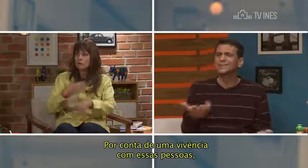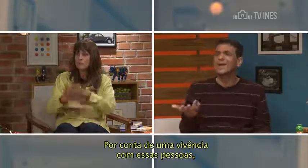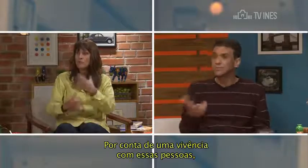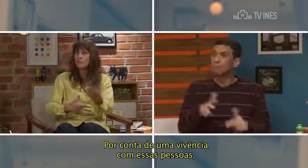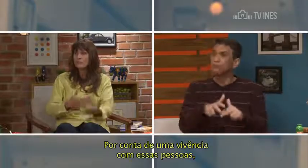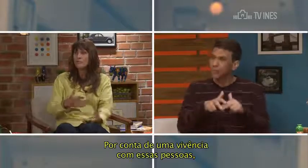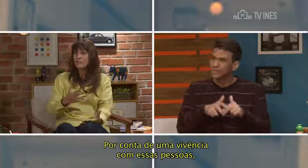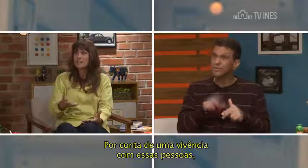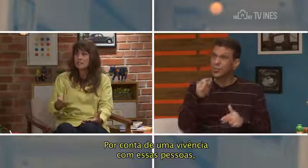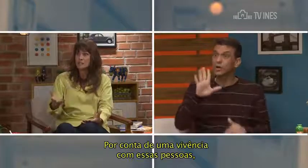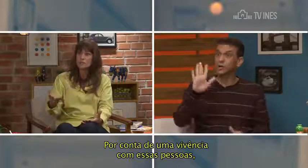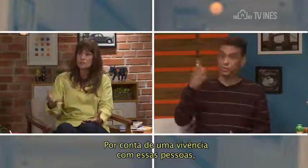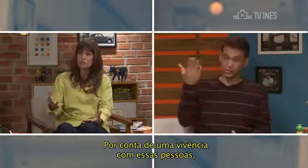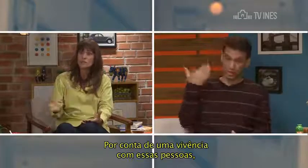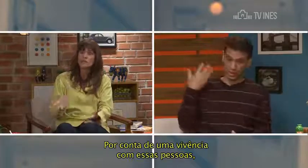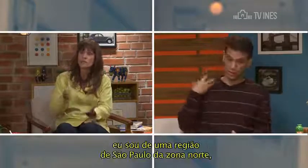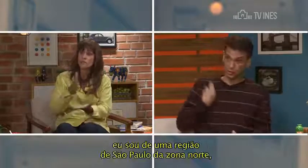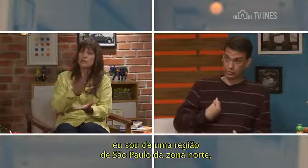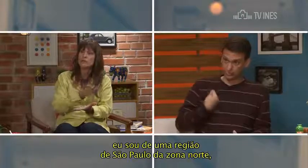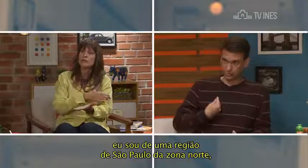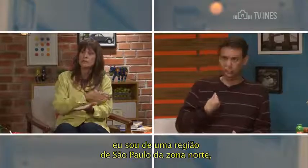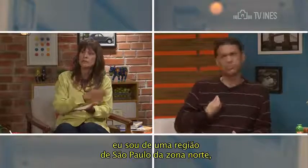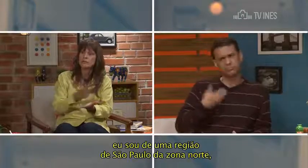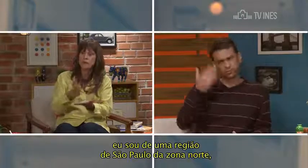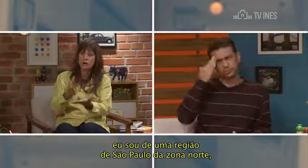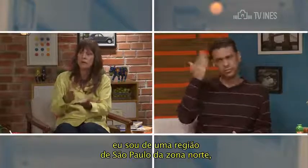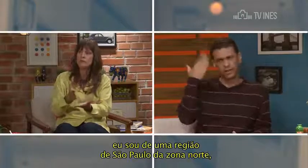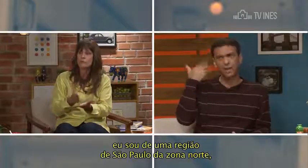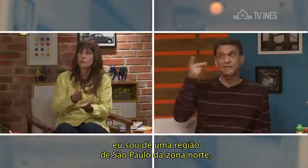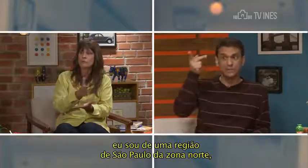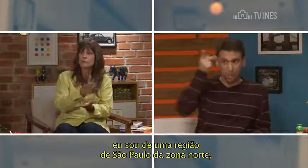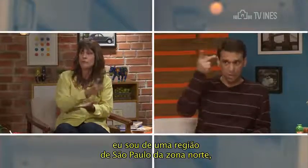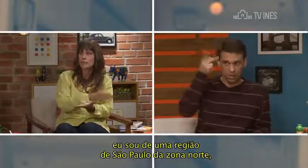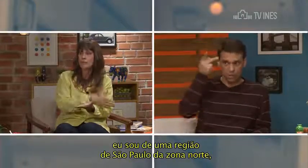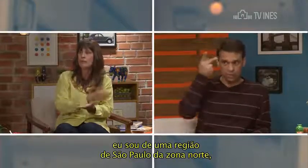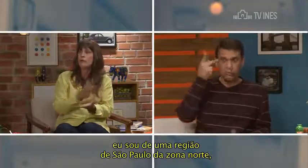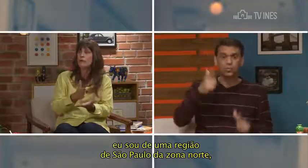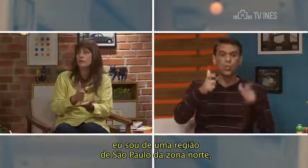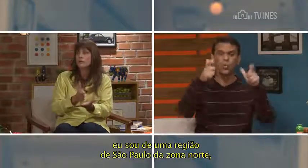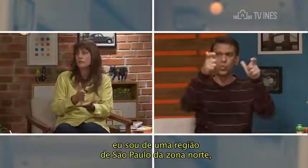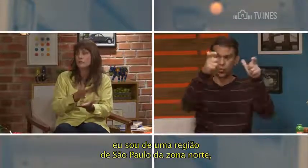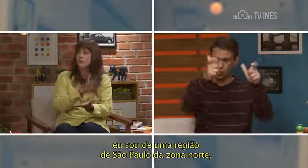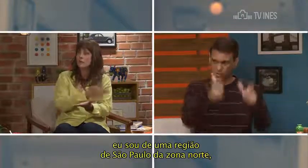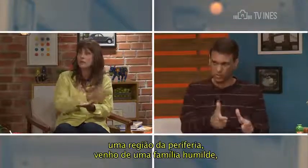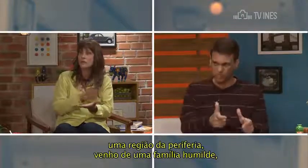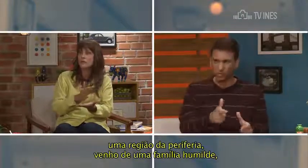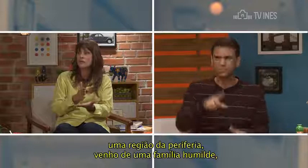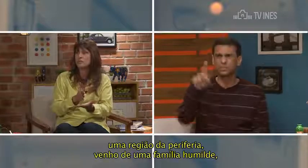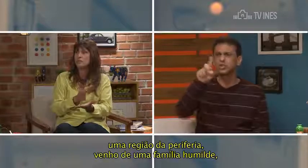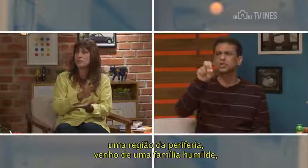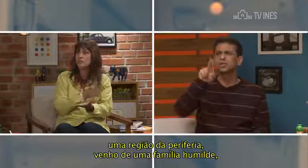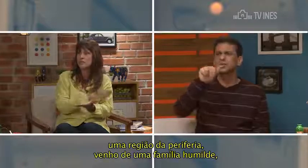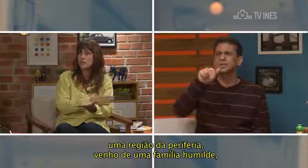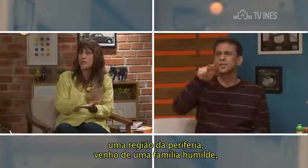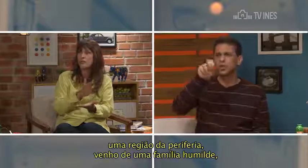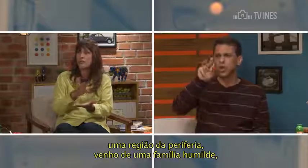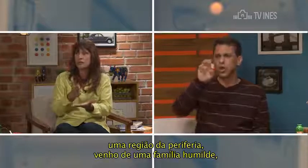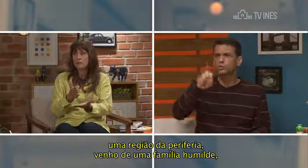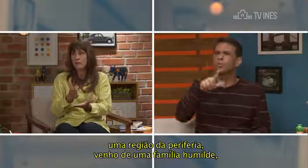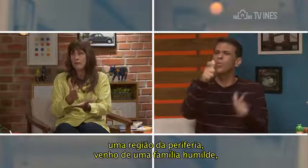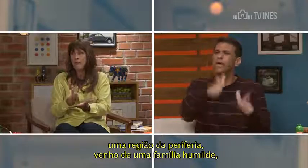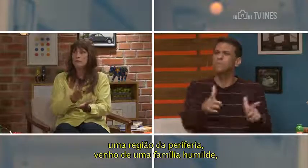por conta de uma vivência com essas pessoas, que eu também, lá de São Paulo, eu sou de uma região da Zona Norte, uma região da